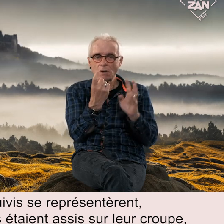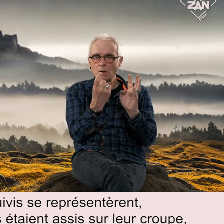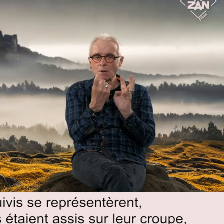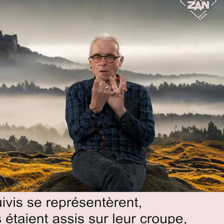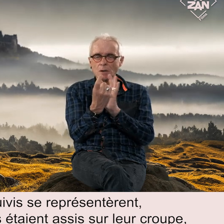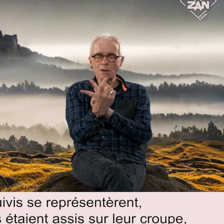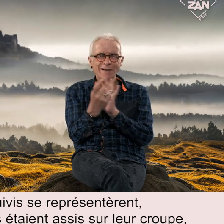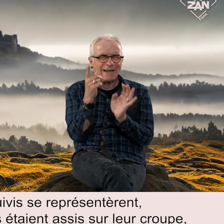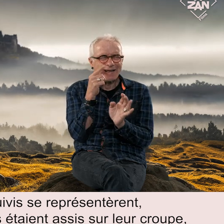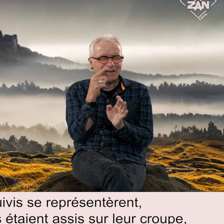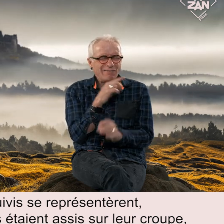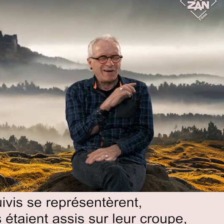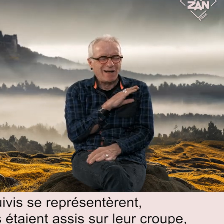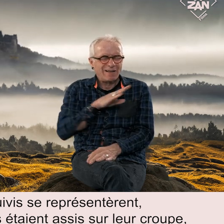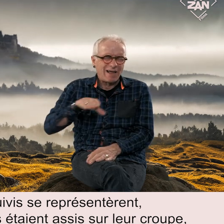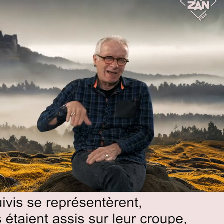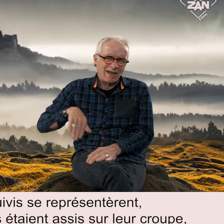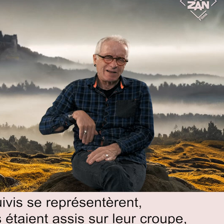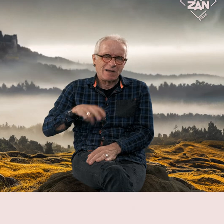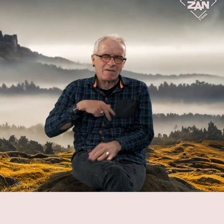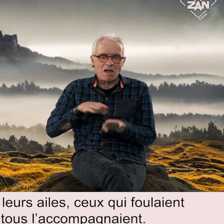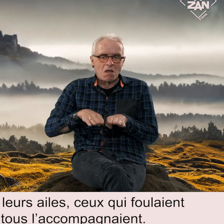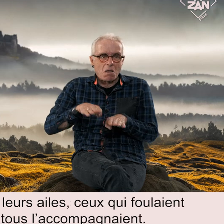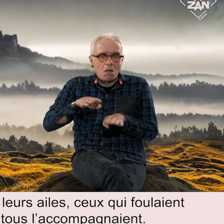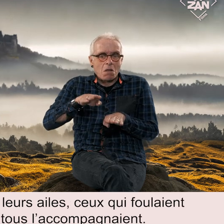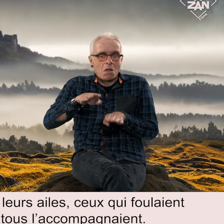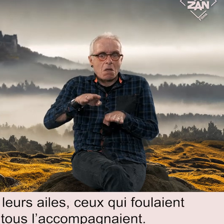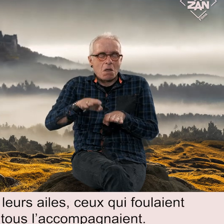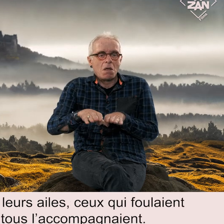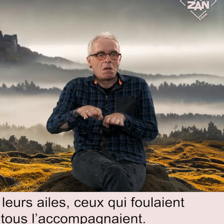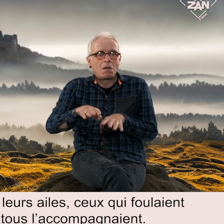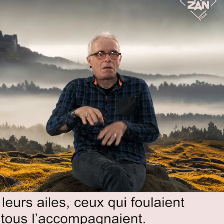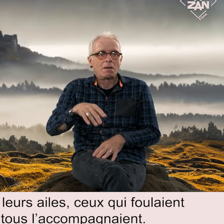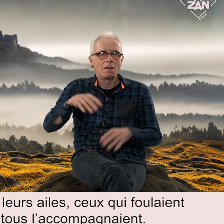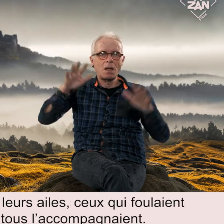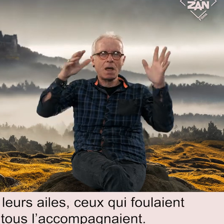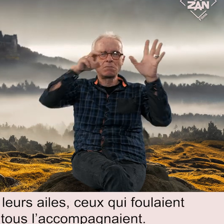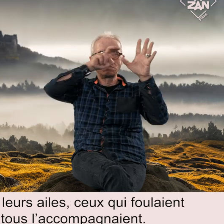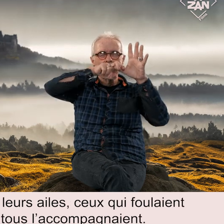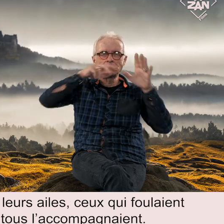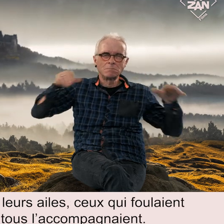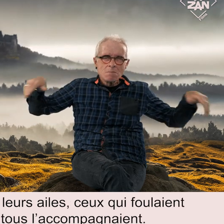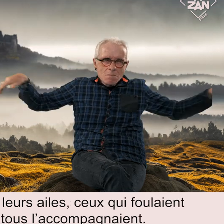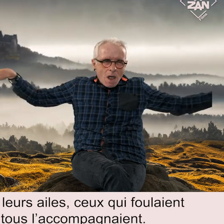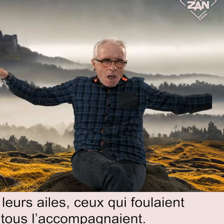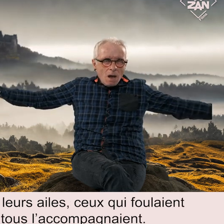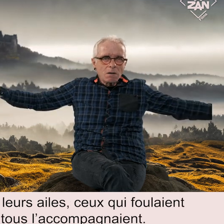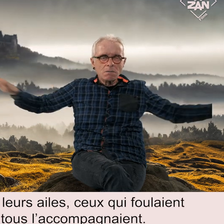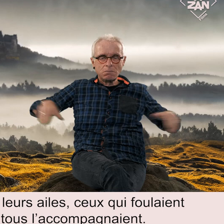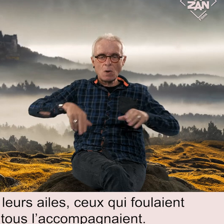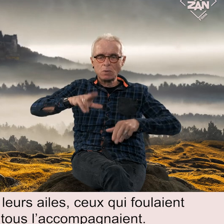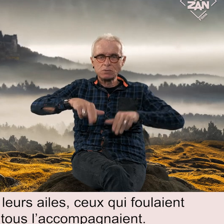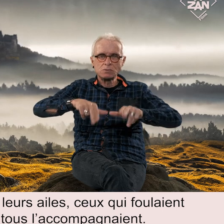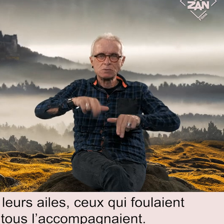Par un effort suprême de sa volonté, il fit un pas. Ceux qui perchèrent sur les arbres ouvrirent leurs ailes, ceux qui foulaient le